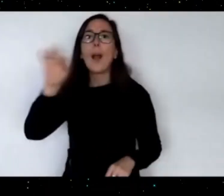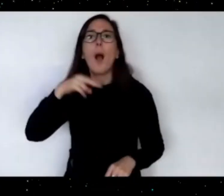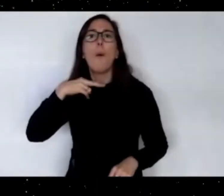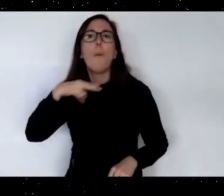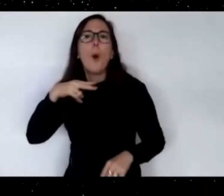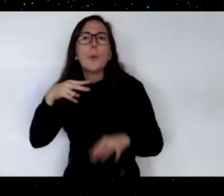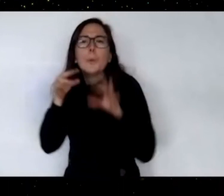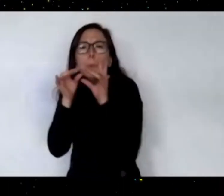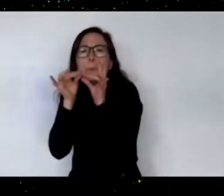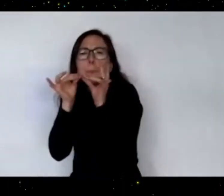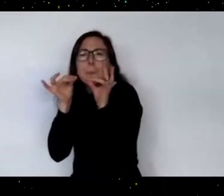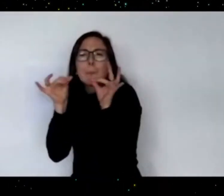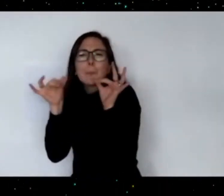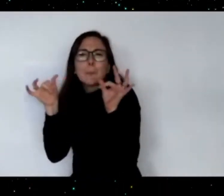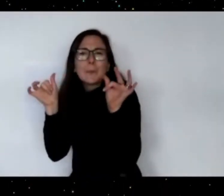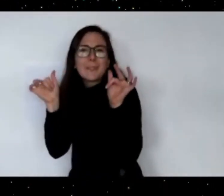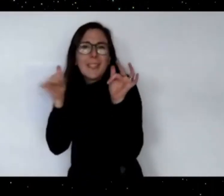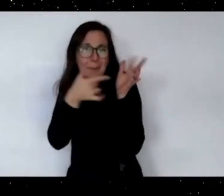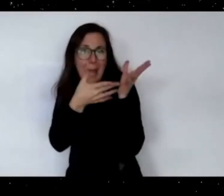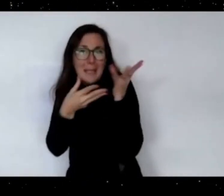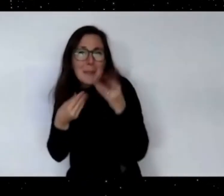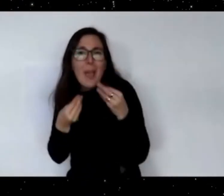de abeja. Me ayuda.